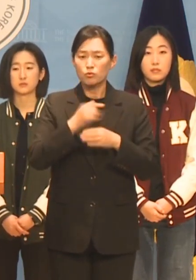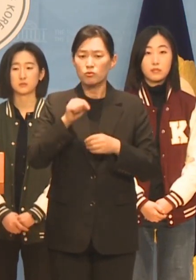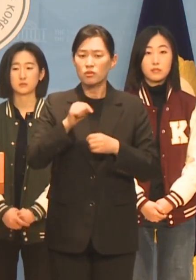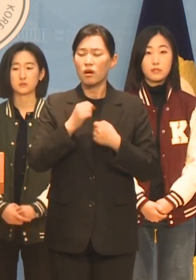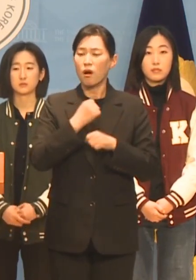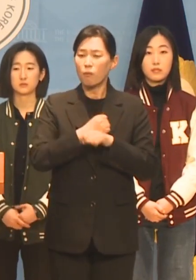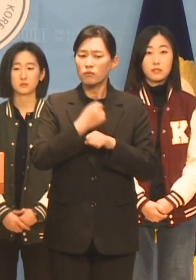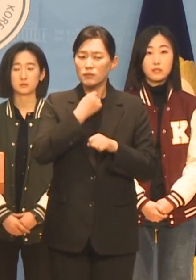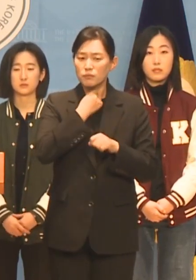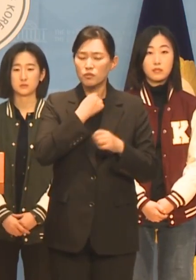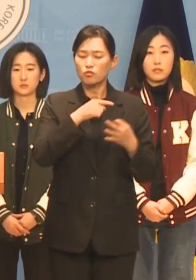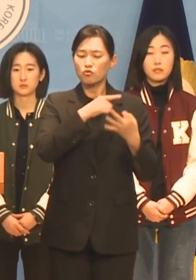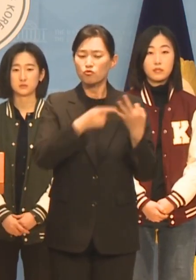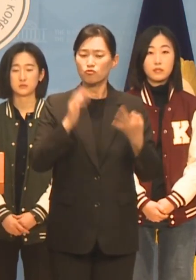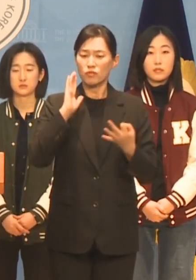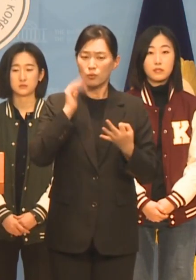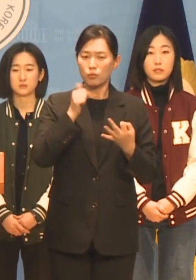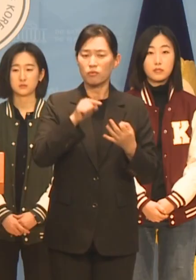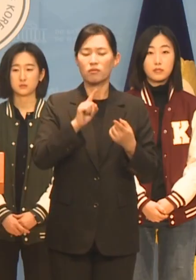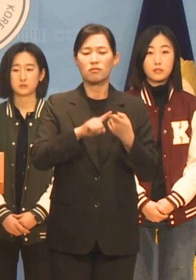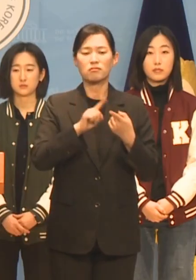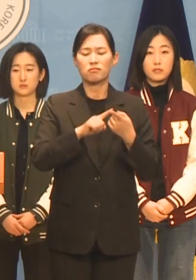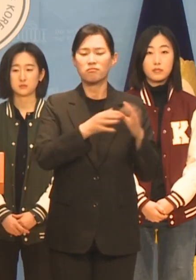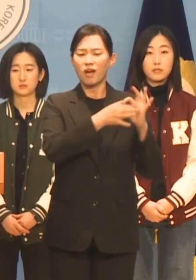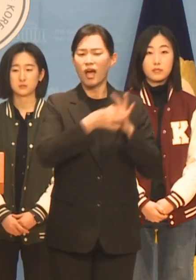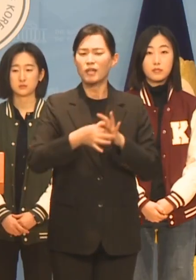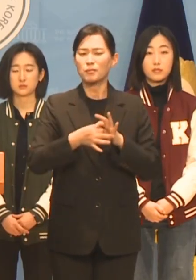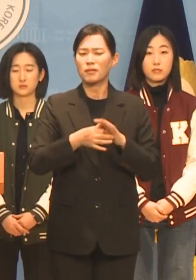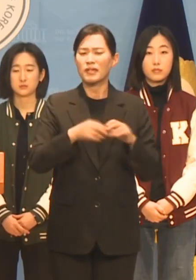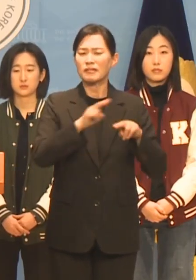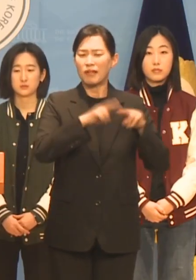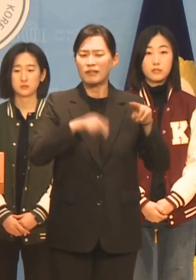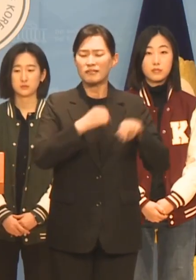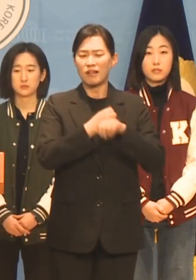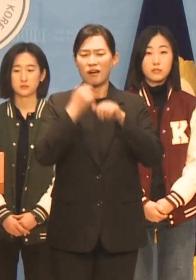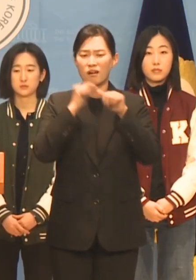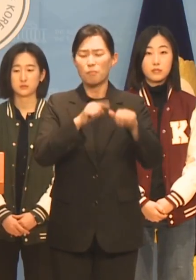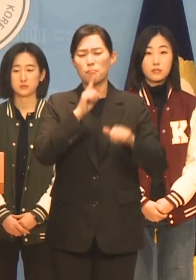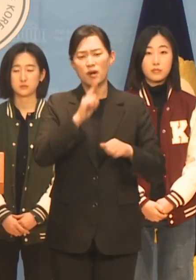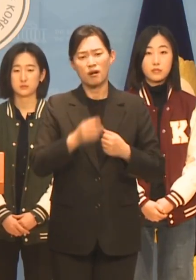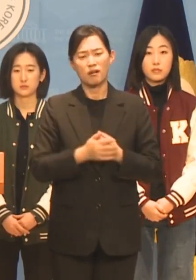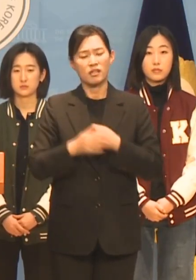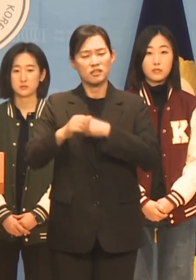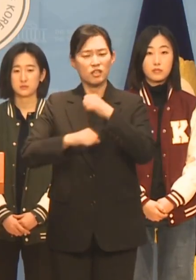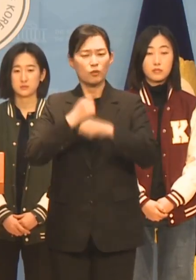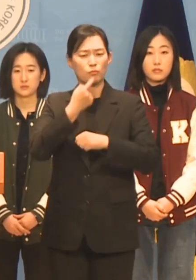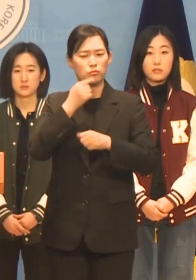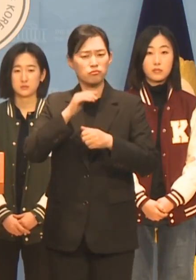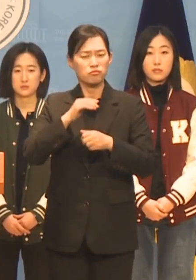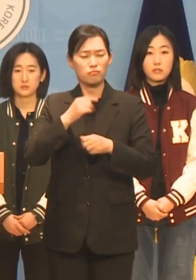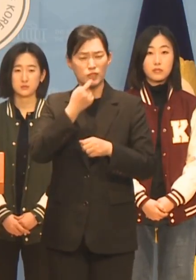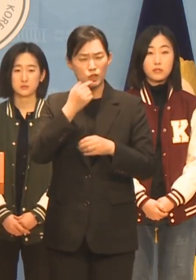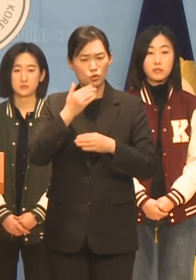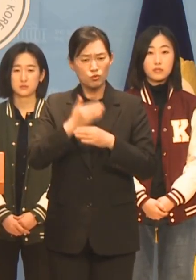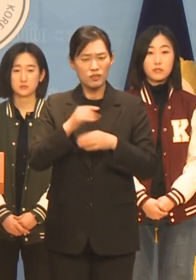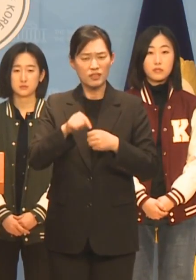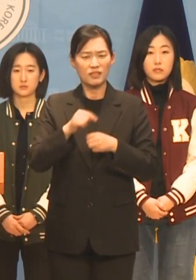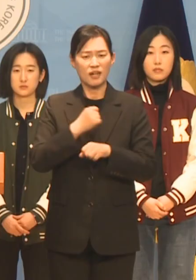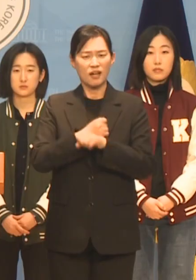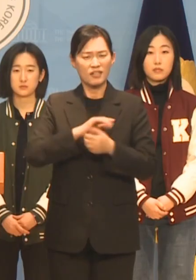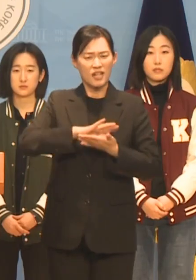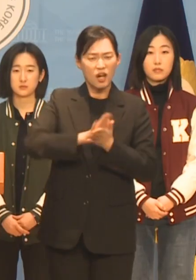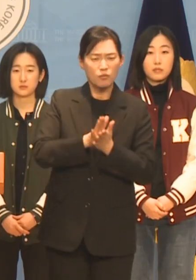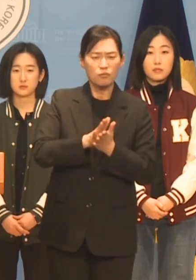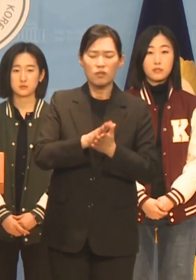윤석열 대통령을 향해 임기 초부터 퇴진 압박을 가해왔습니다. 이런데도 자유민주주의를 짓밟는 종북 세력은 없으며